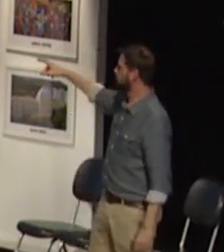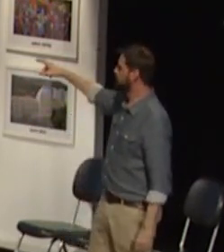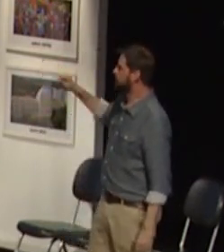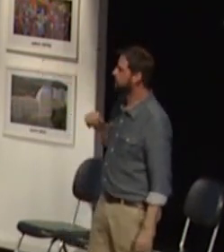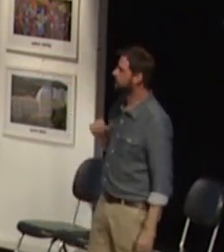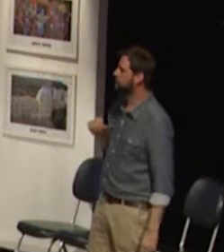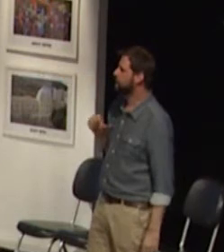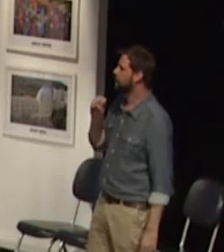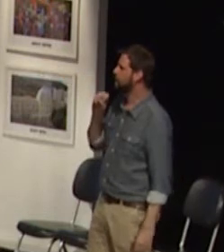Próximo, por favor.